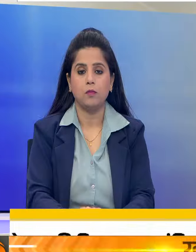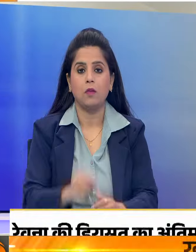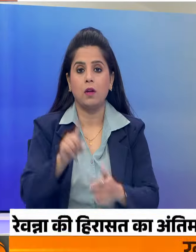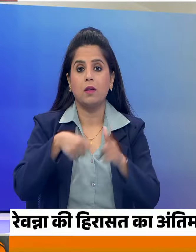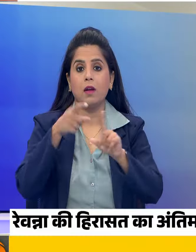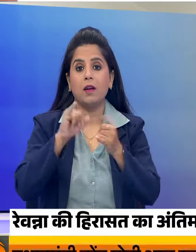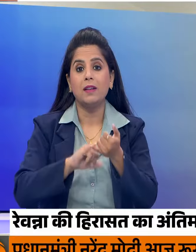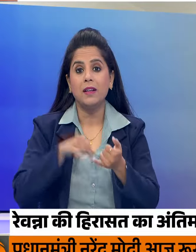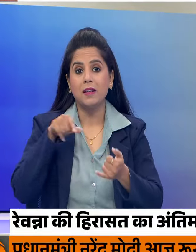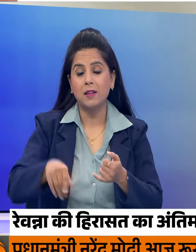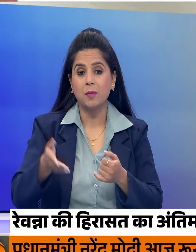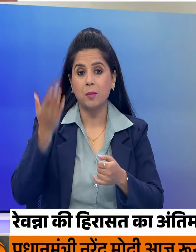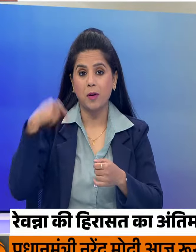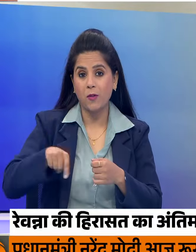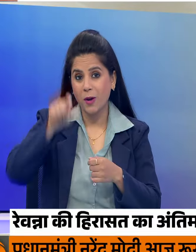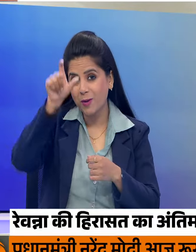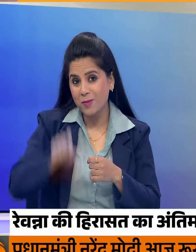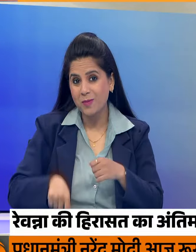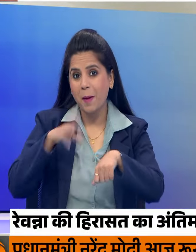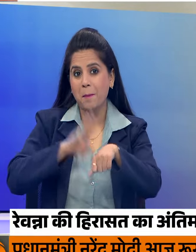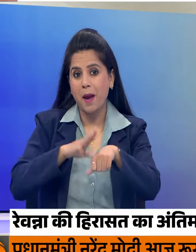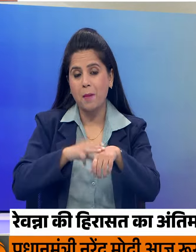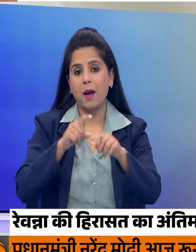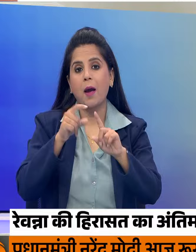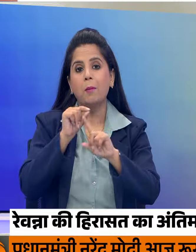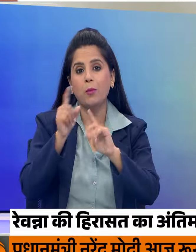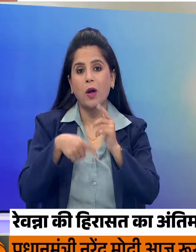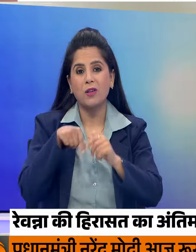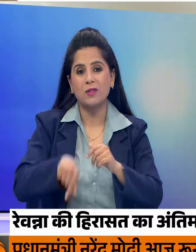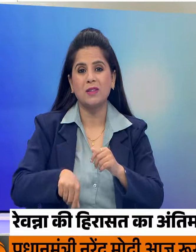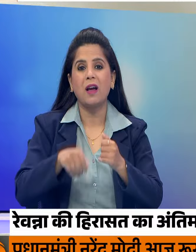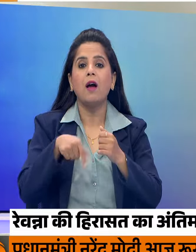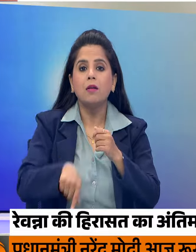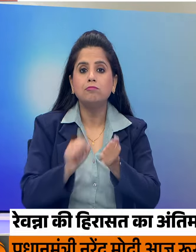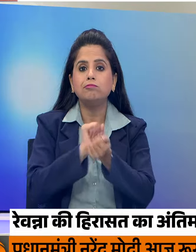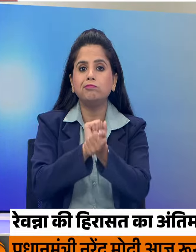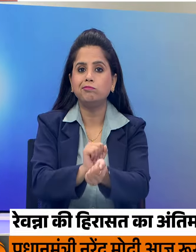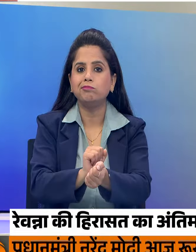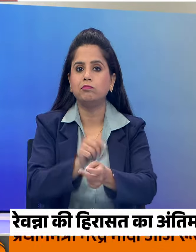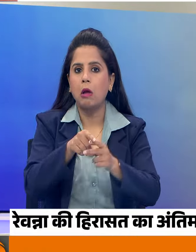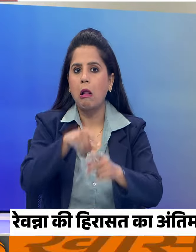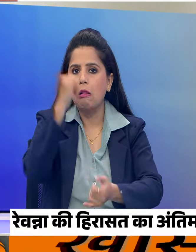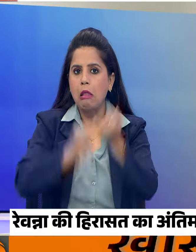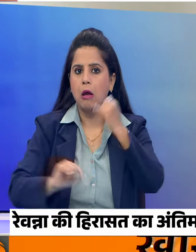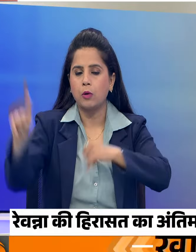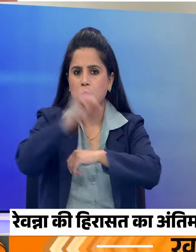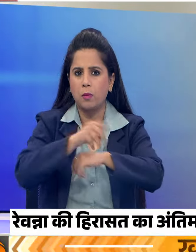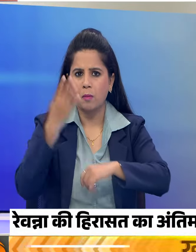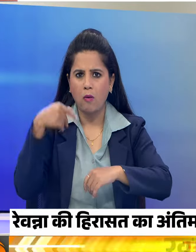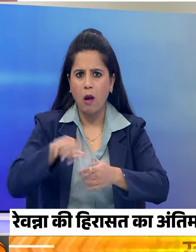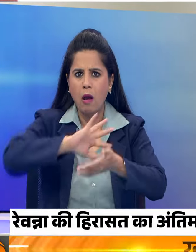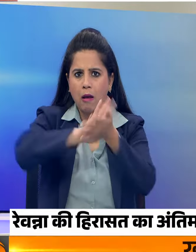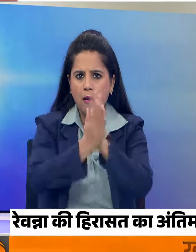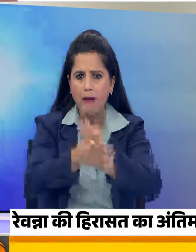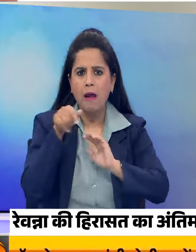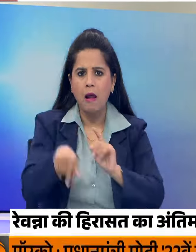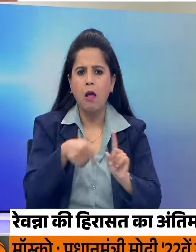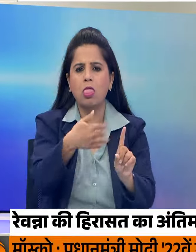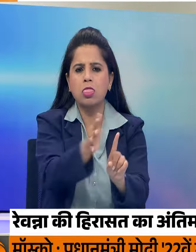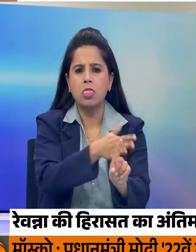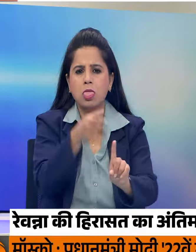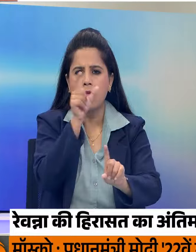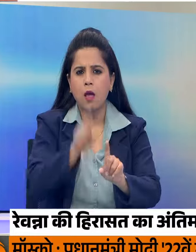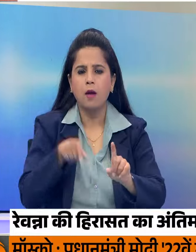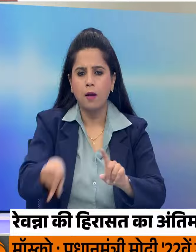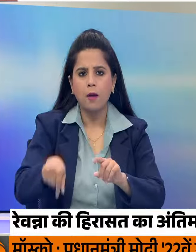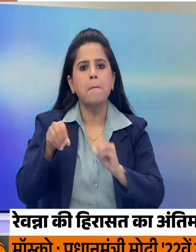जेडीएस पूर्व सांसद प्रज्वल रेवन्ना की न्यायिक हिरासत का अंतिम दिन। यौन शोषण और बलात्कार के आरोप में बेंगलुरु सेंट्रल जेल में